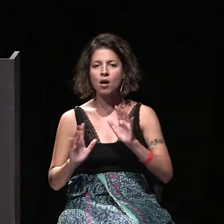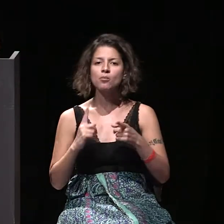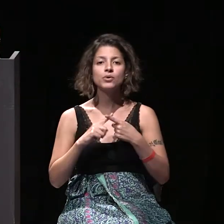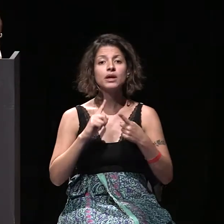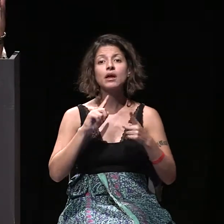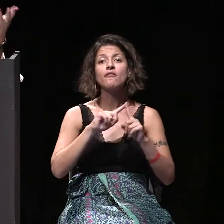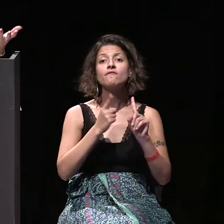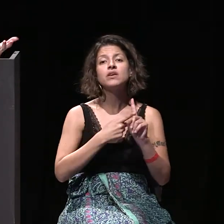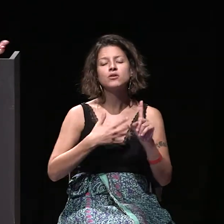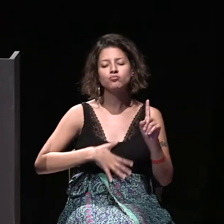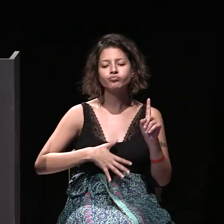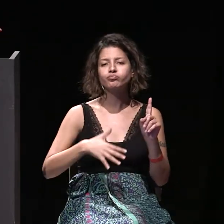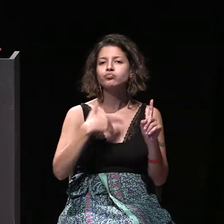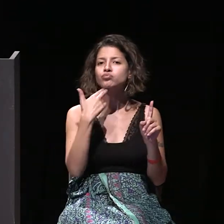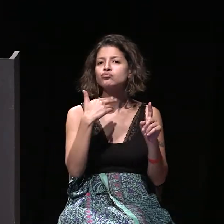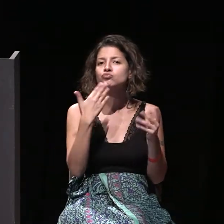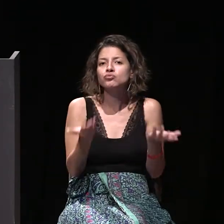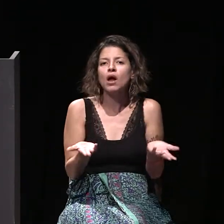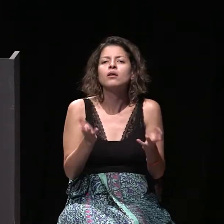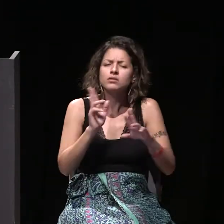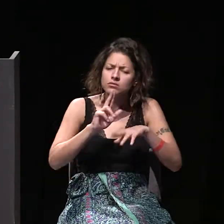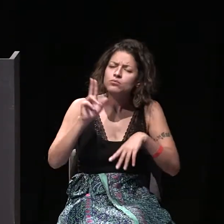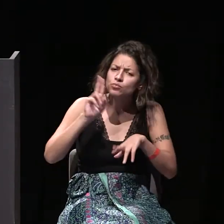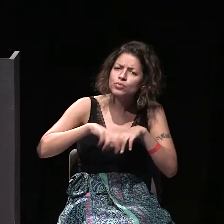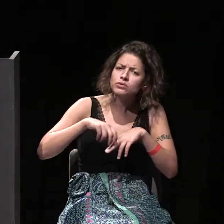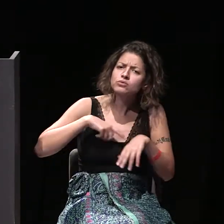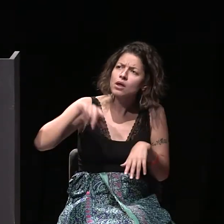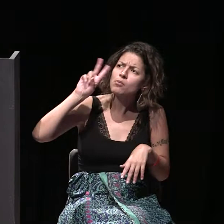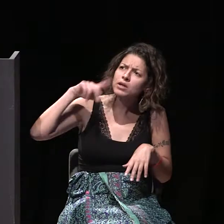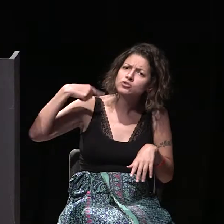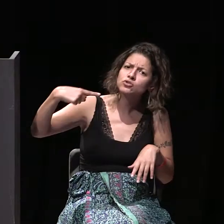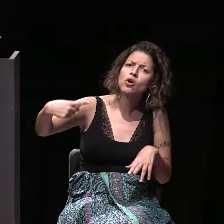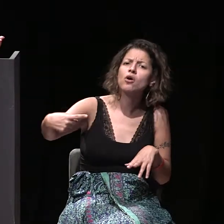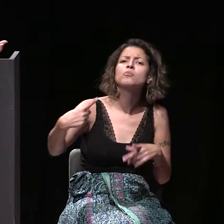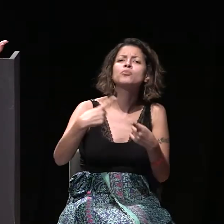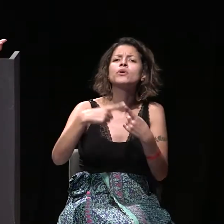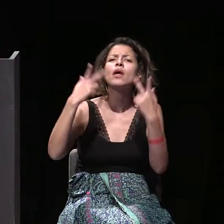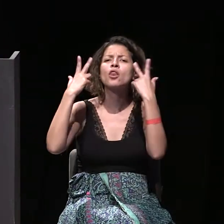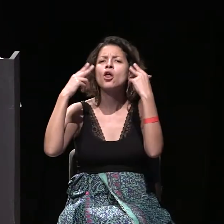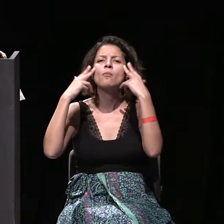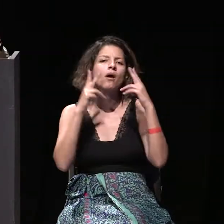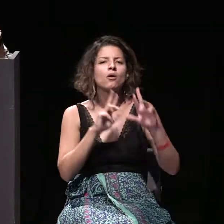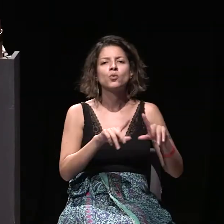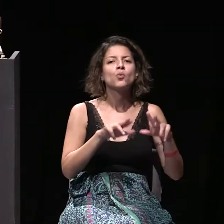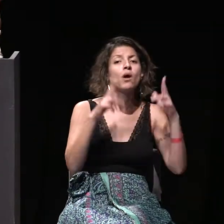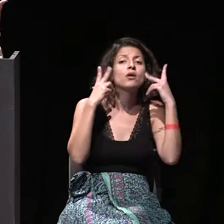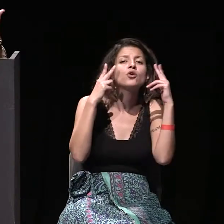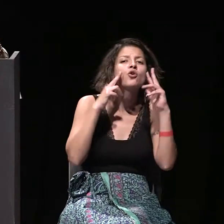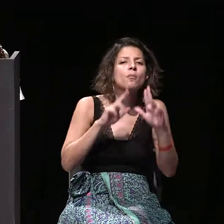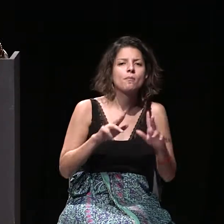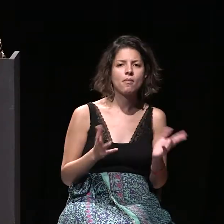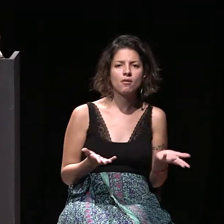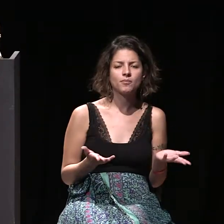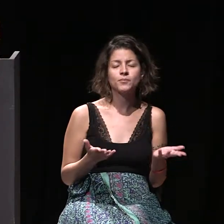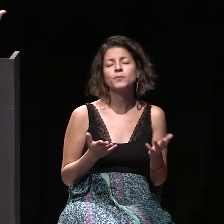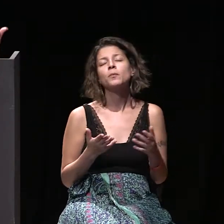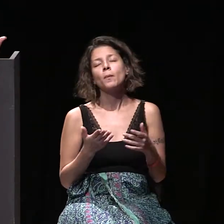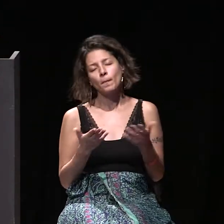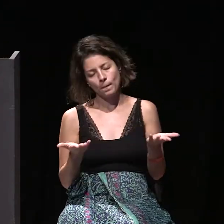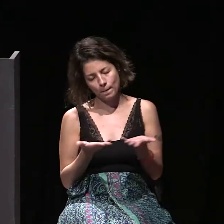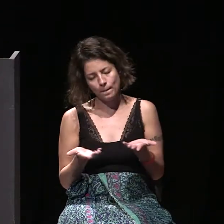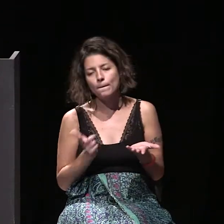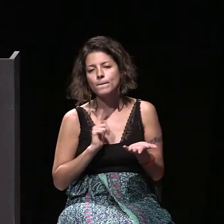anormalidade. Então, tem uma história de por que isso se considera anormal. Hoje em dia, os